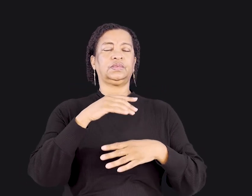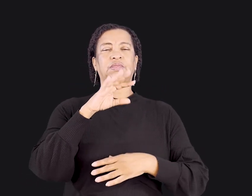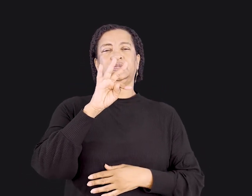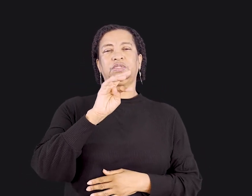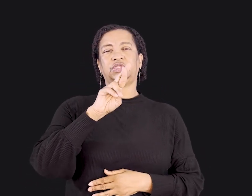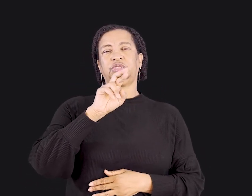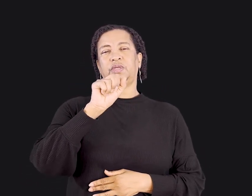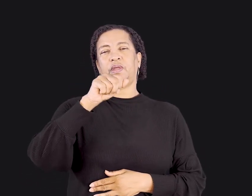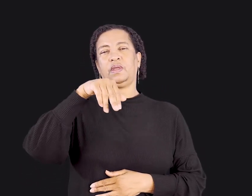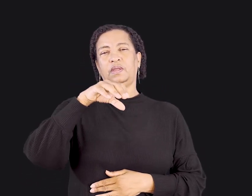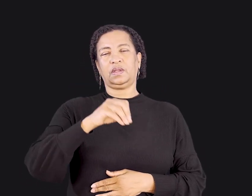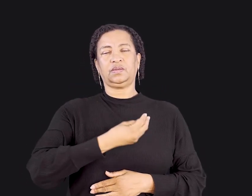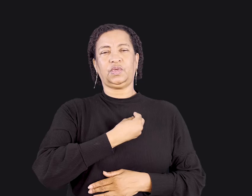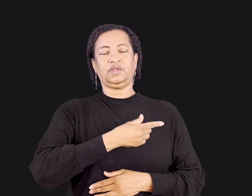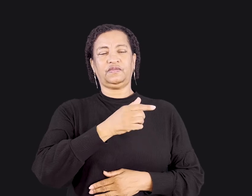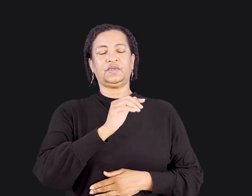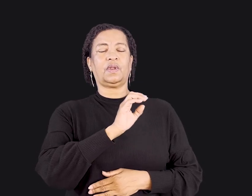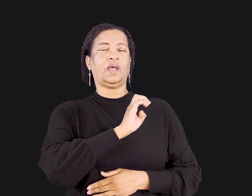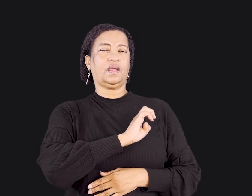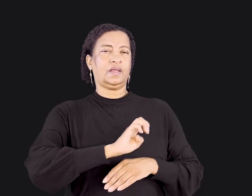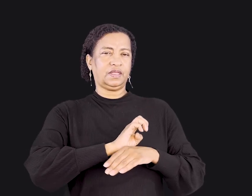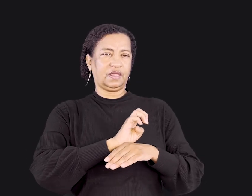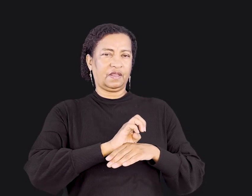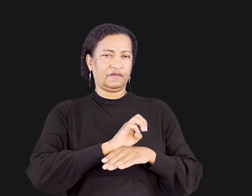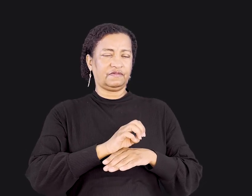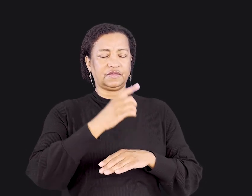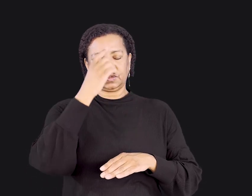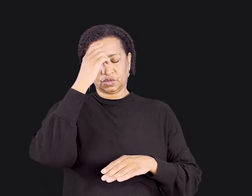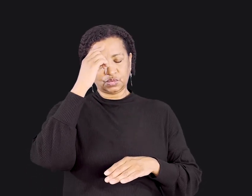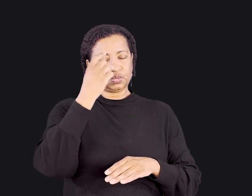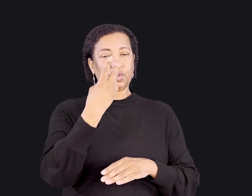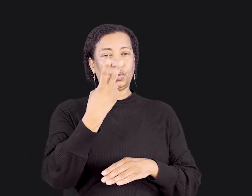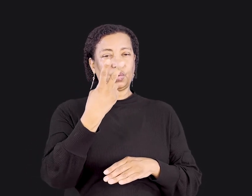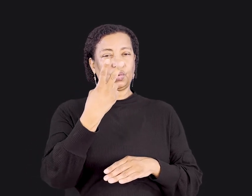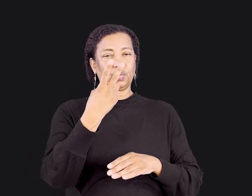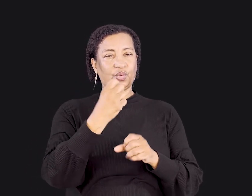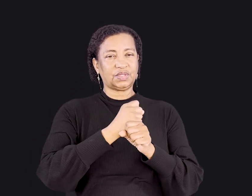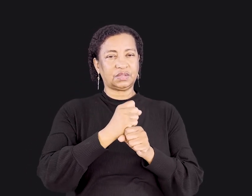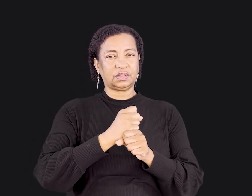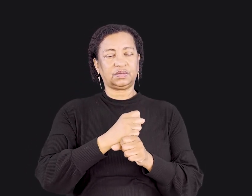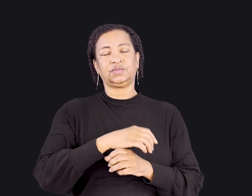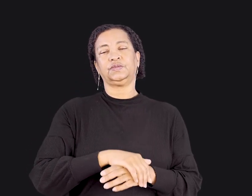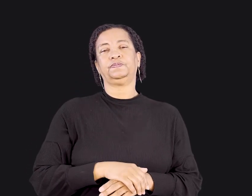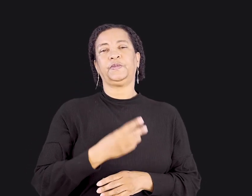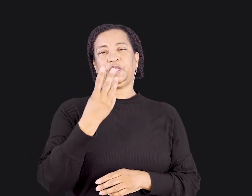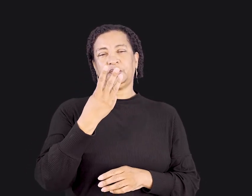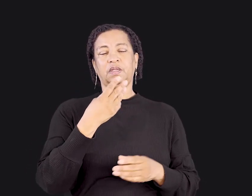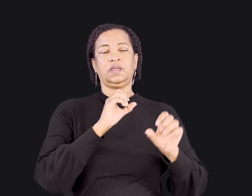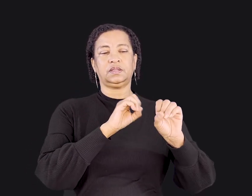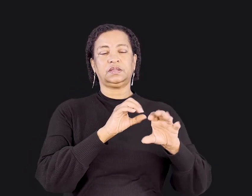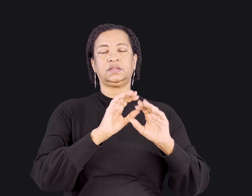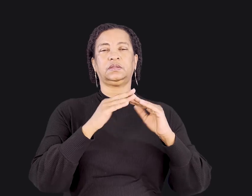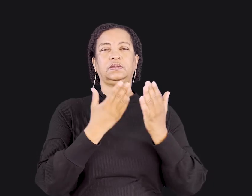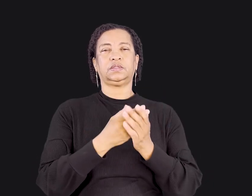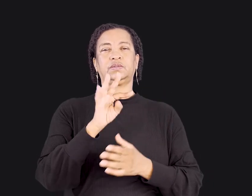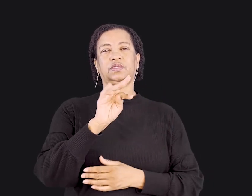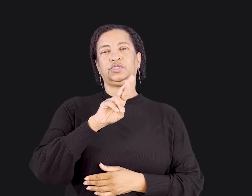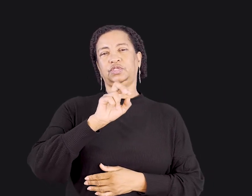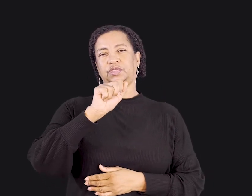em Éfeso durante 2 anos e meio ou 3 ensinando na escola de Tirano. Algumas traduções da Bíblia trazem uma nota de